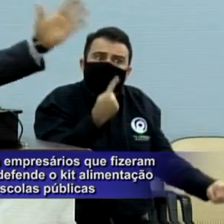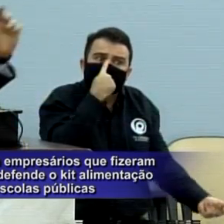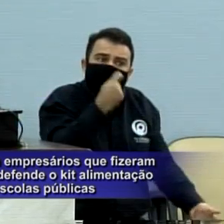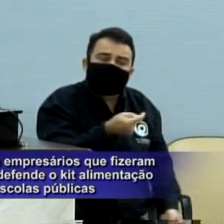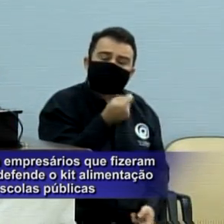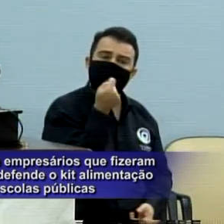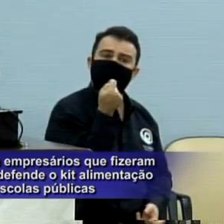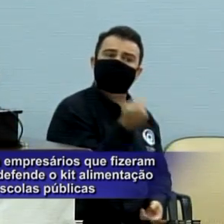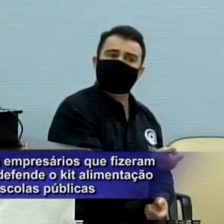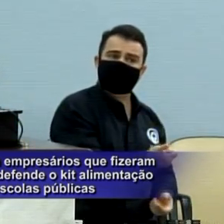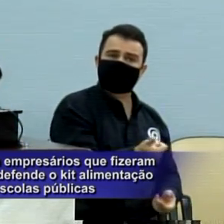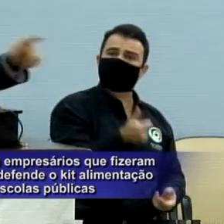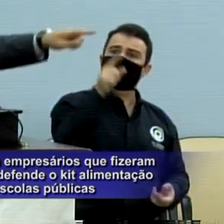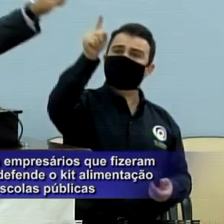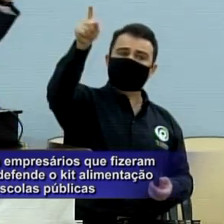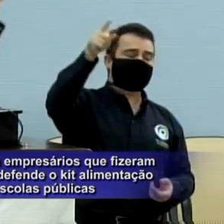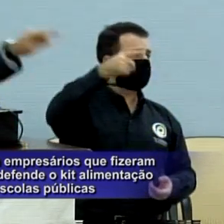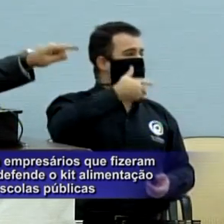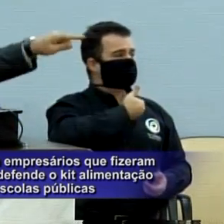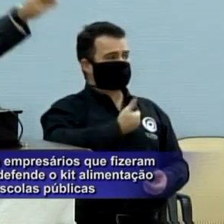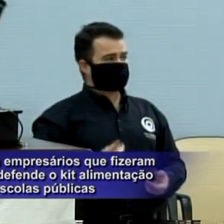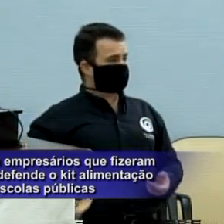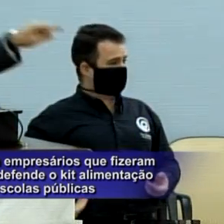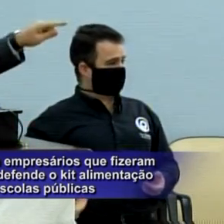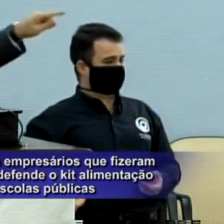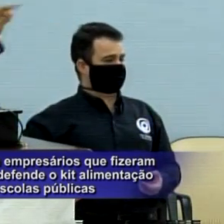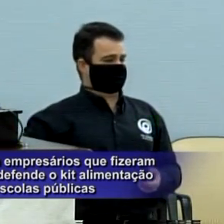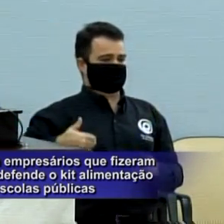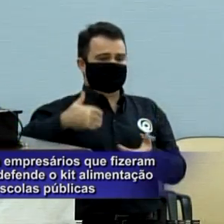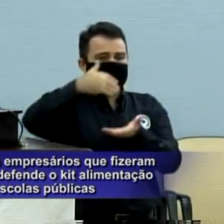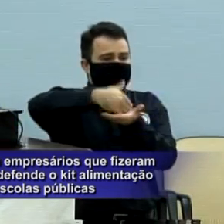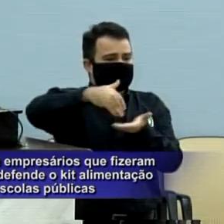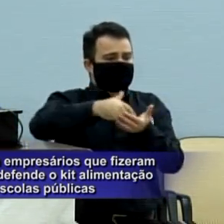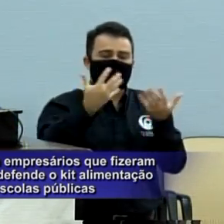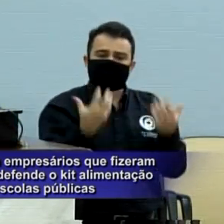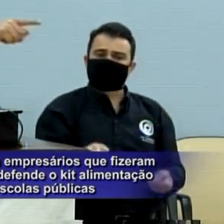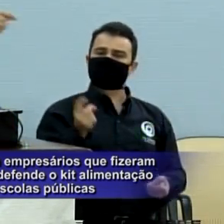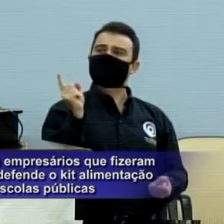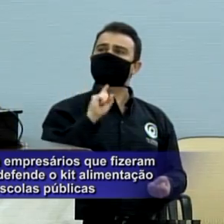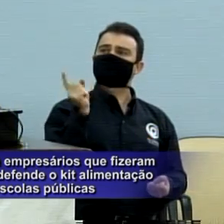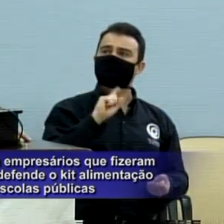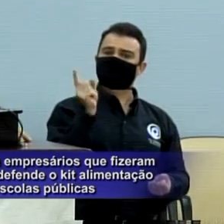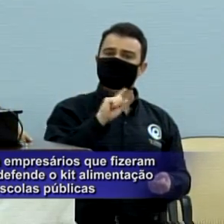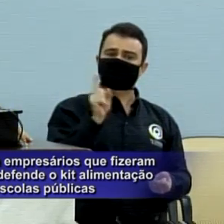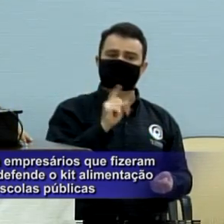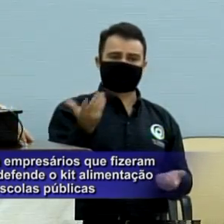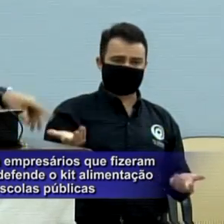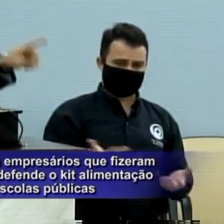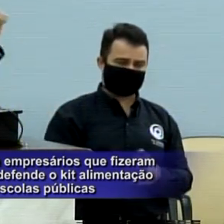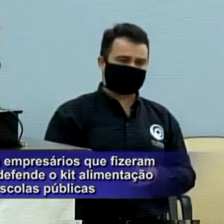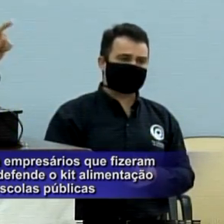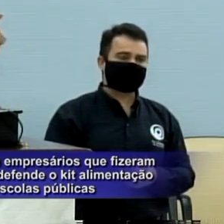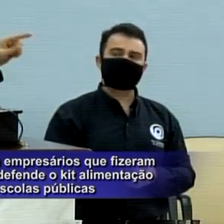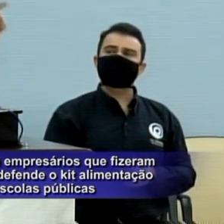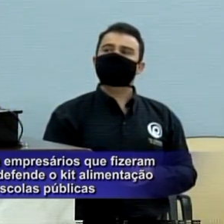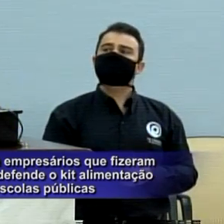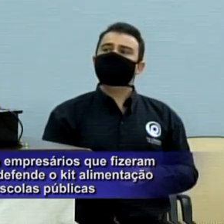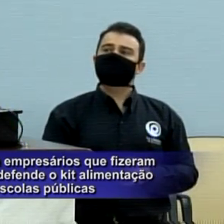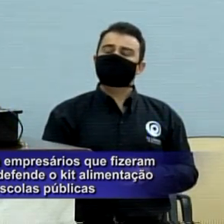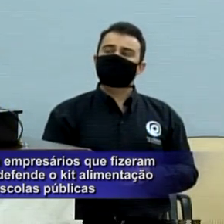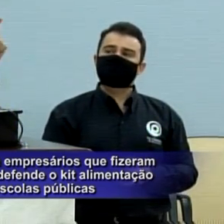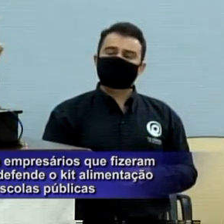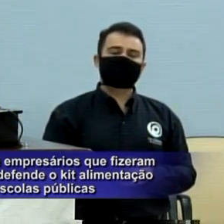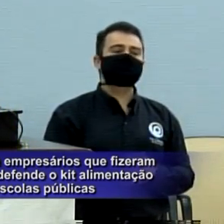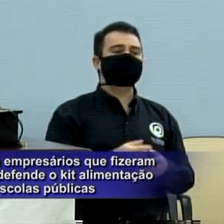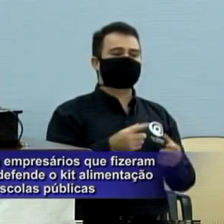próprio Ministério Público não aceita, por descumprimento e por improbidade administrativa da própria resolução, doutor Renato. Resolução